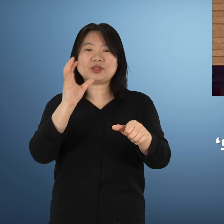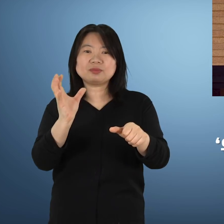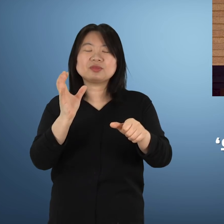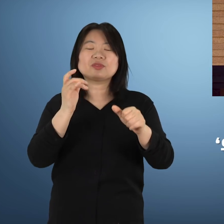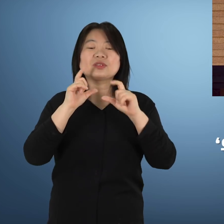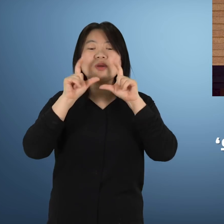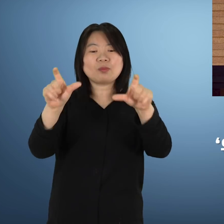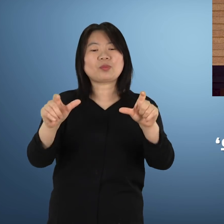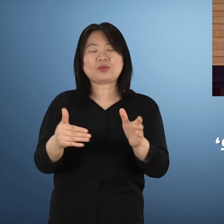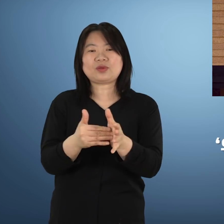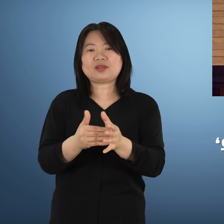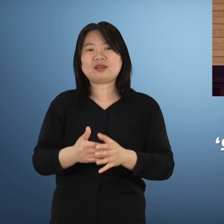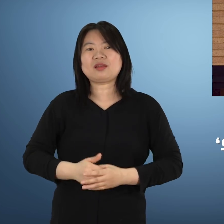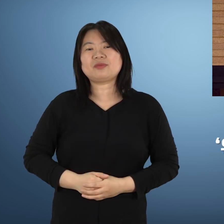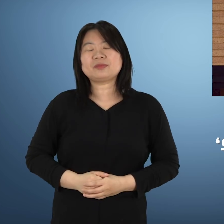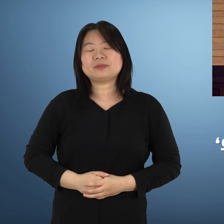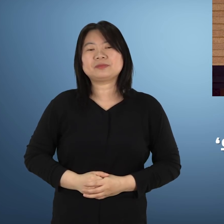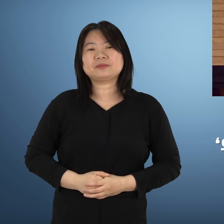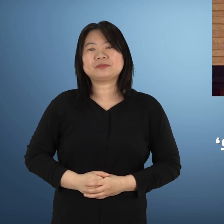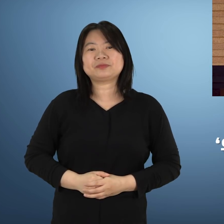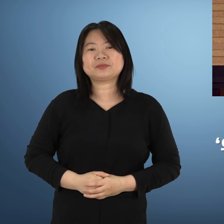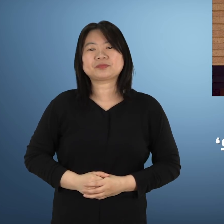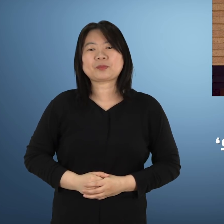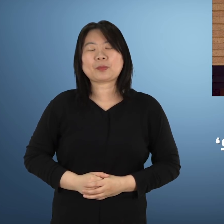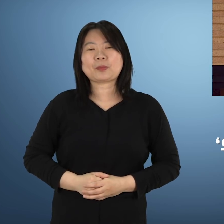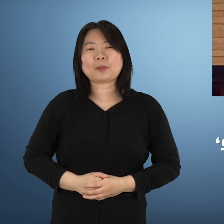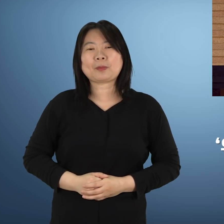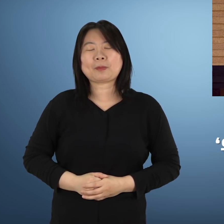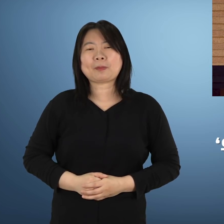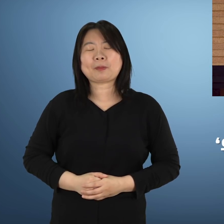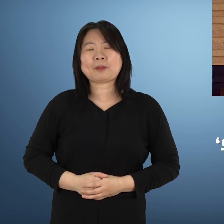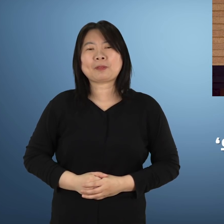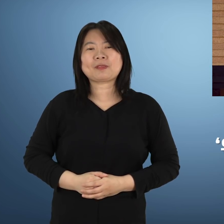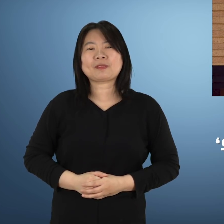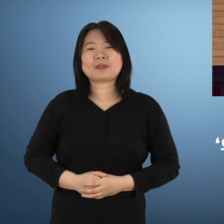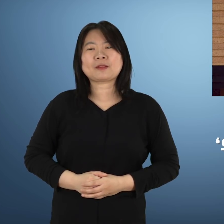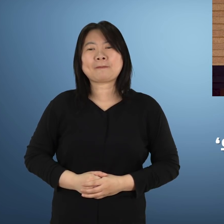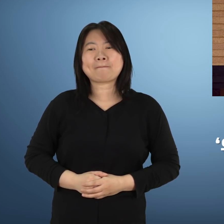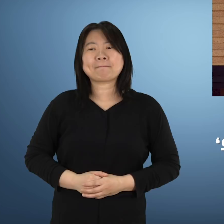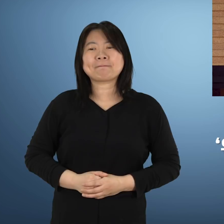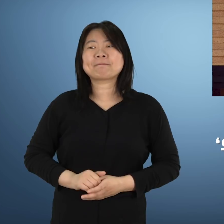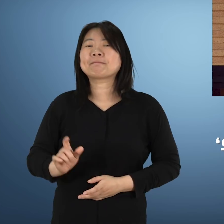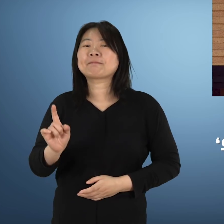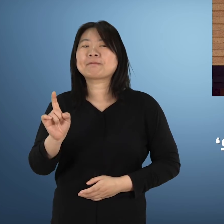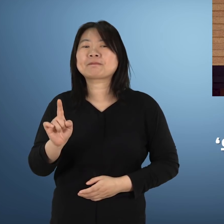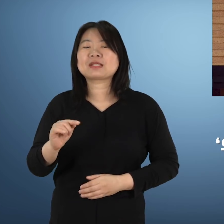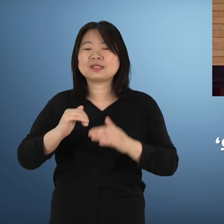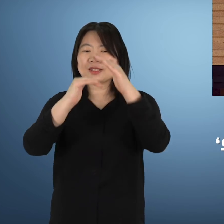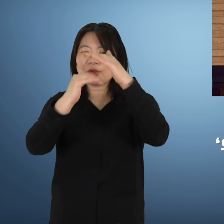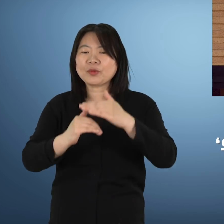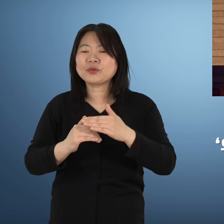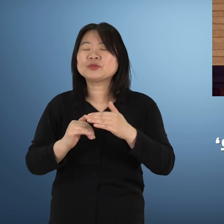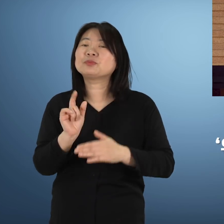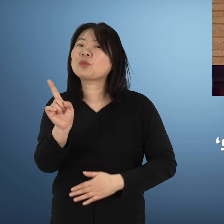선포하며. 자, 이것은 어떤 배경입니까? 이제 이스라엘 백성들이